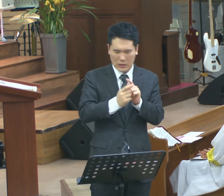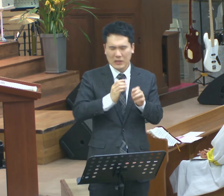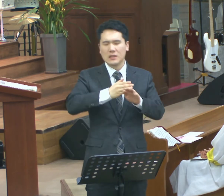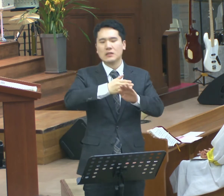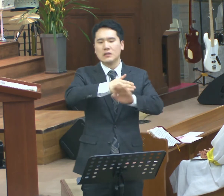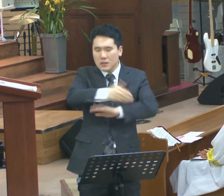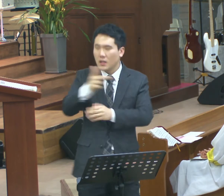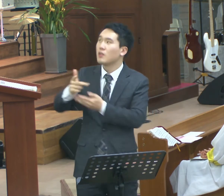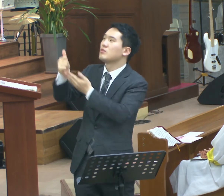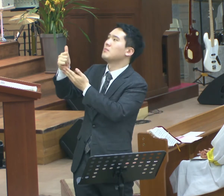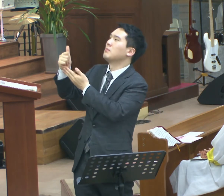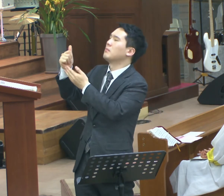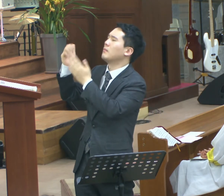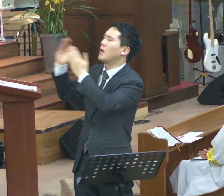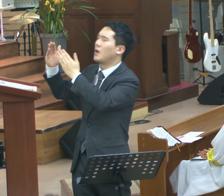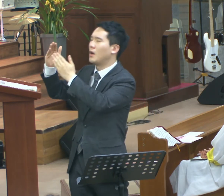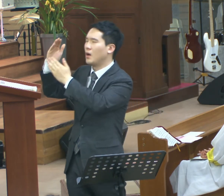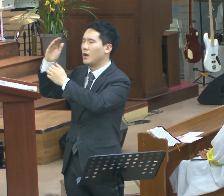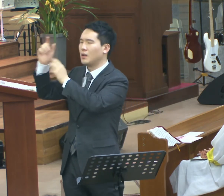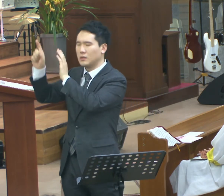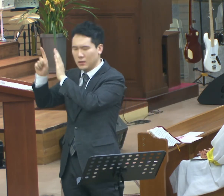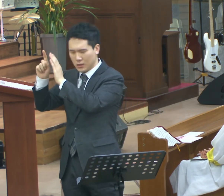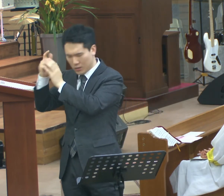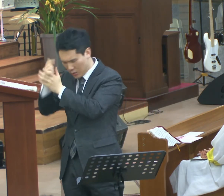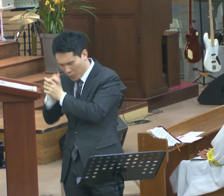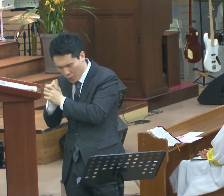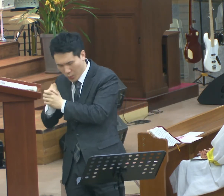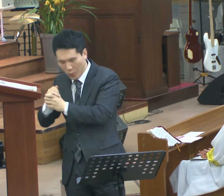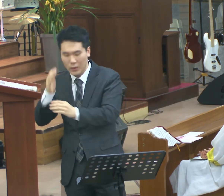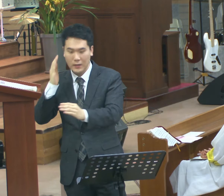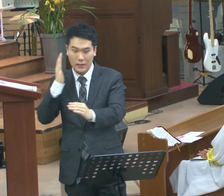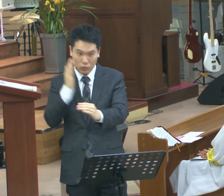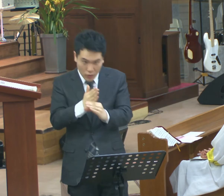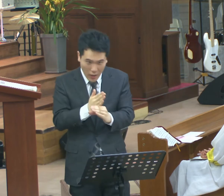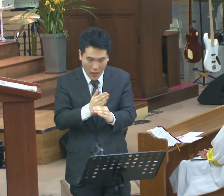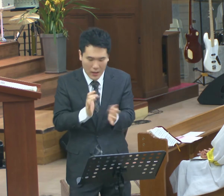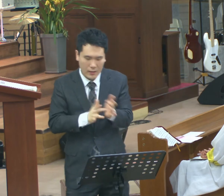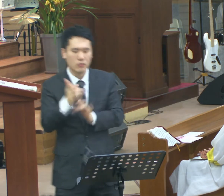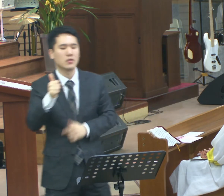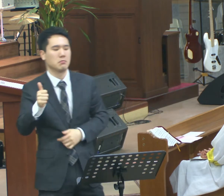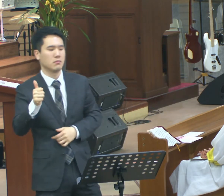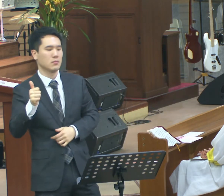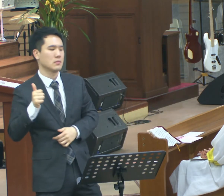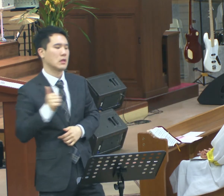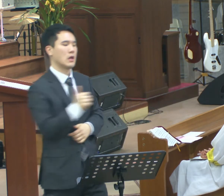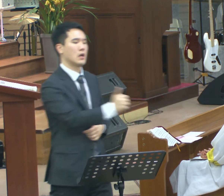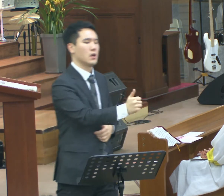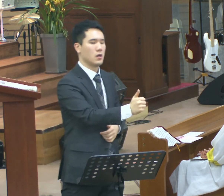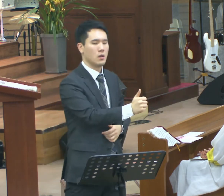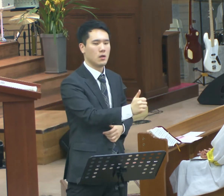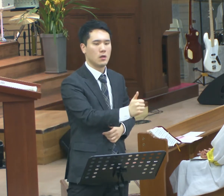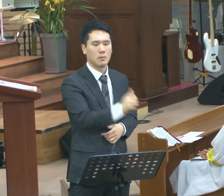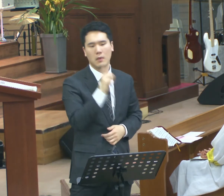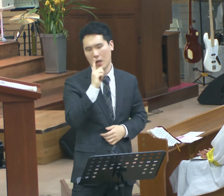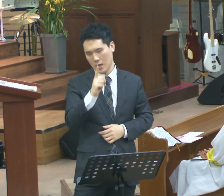즈음에 주님이 나타났어요. 제가 왜 이런 추론을 하냐면 얼마 전에 배에 물이 가득하게 될 때까지 주님 안